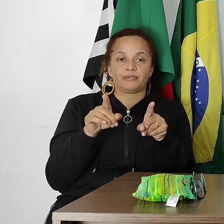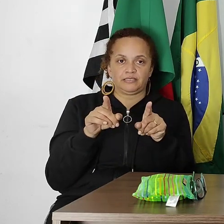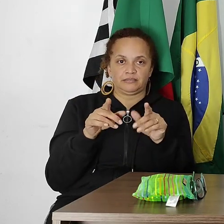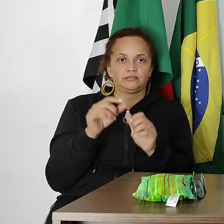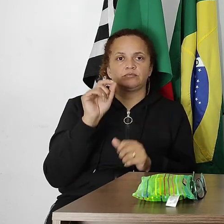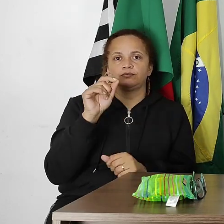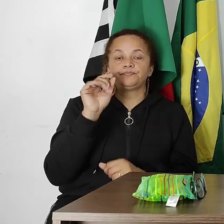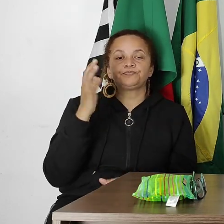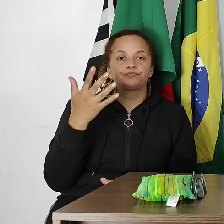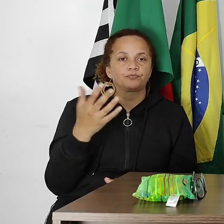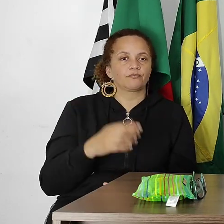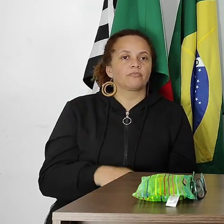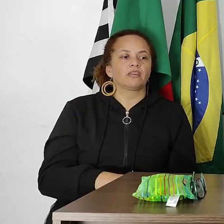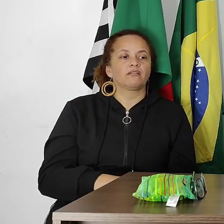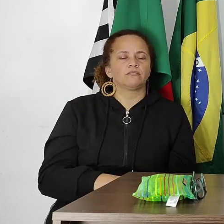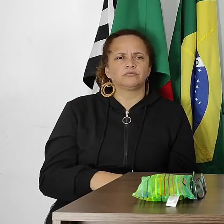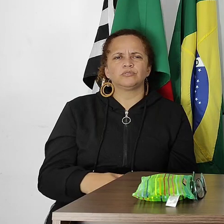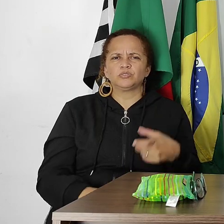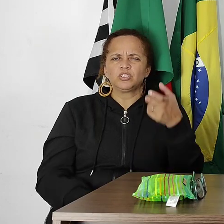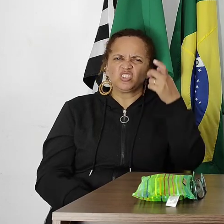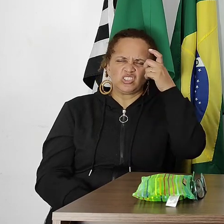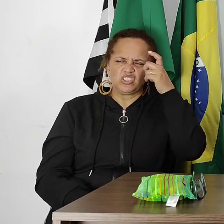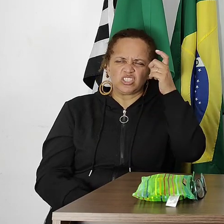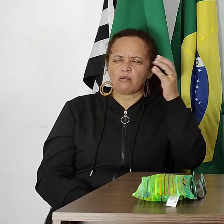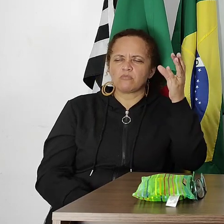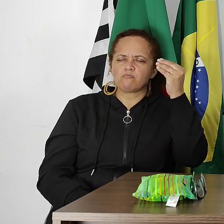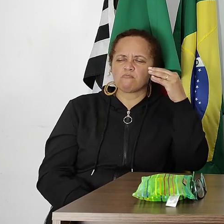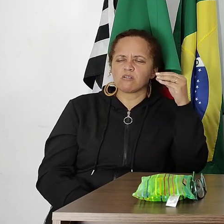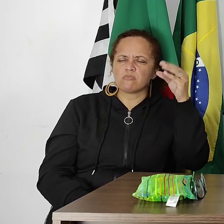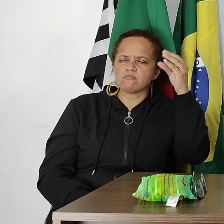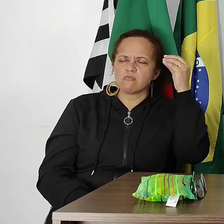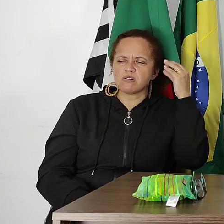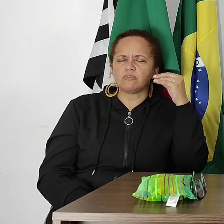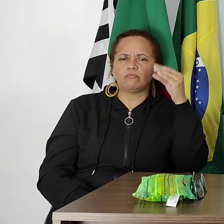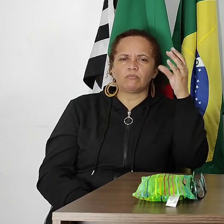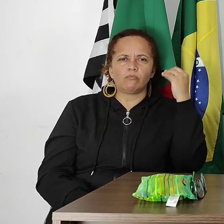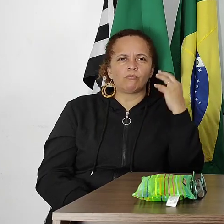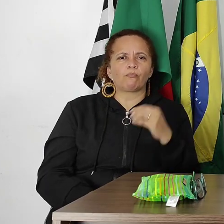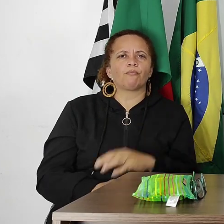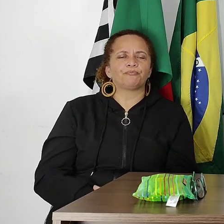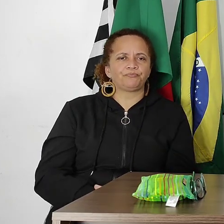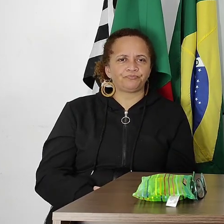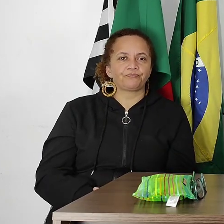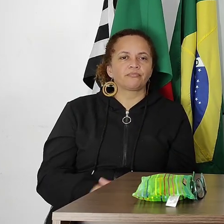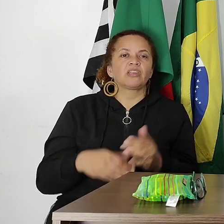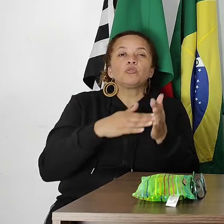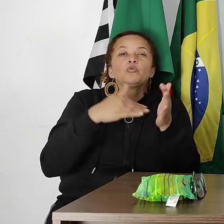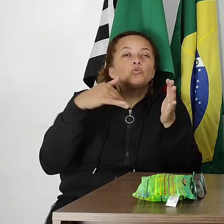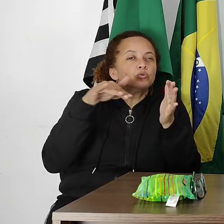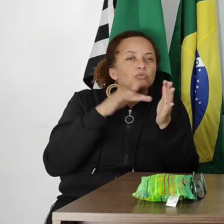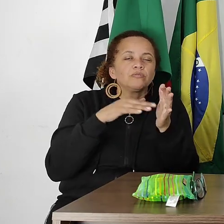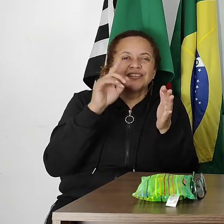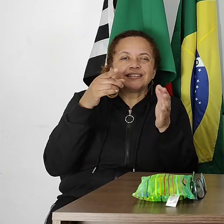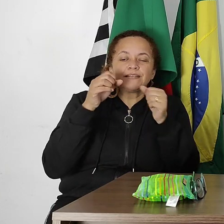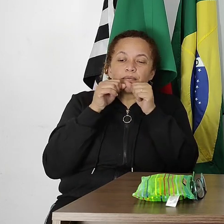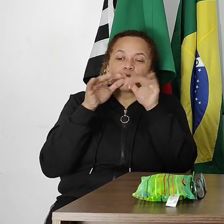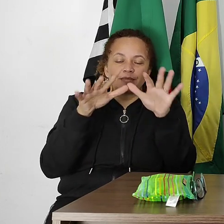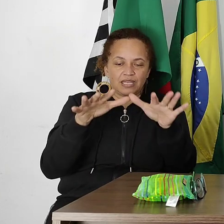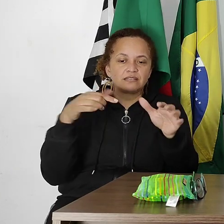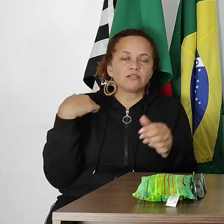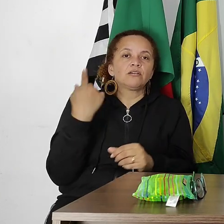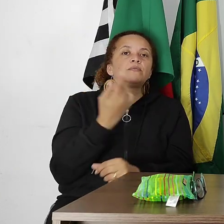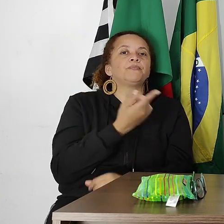dia, gente, só pela misericórdia do Senhor. Aquilo que ia ser bênção na nossa vida, né,